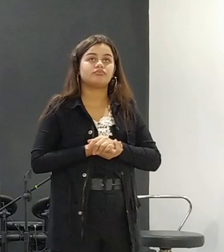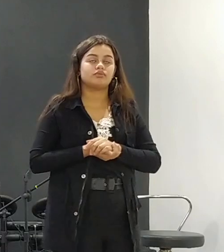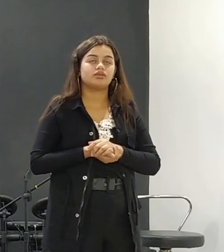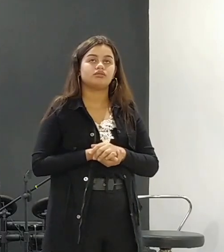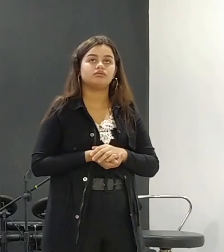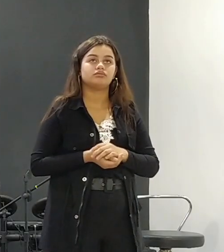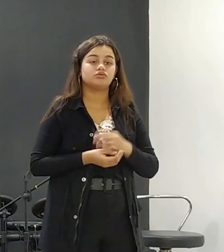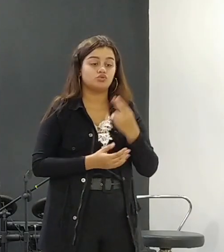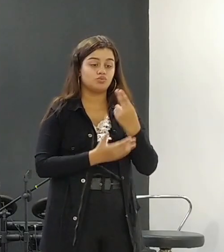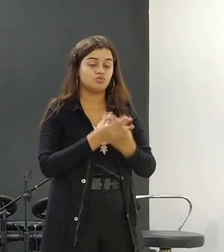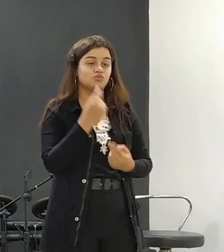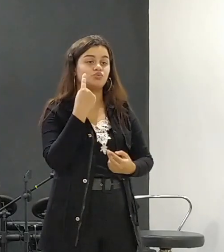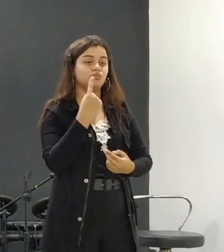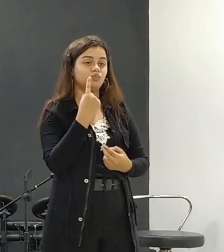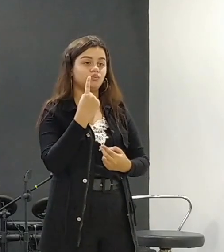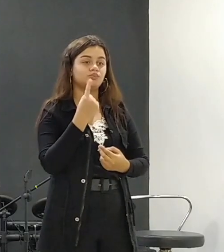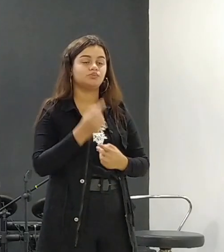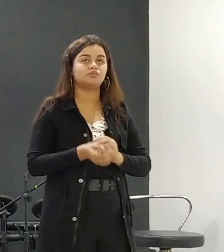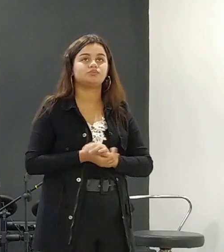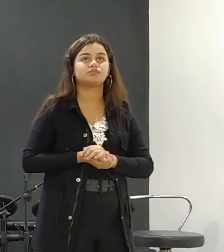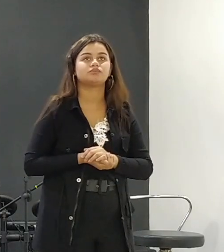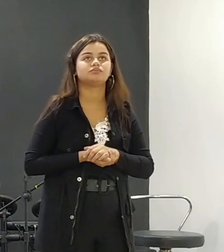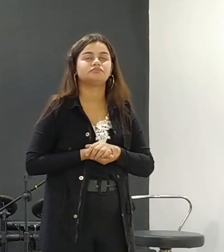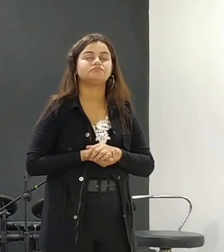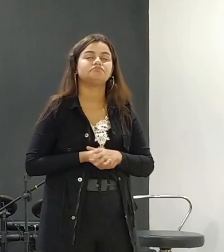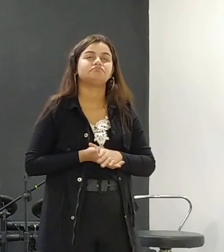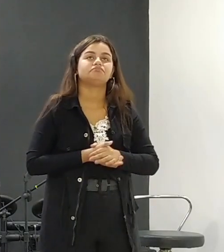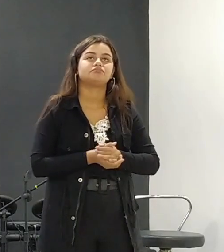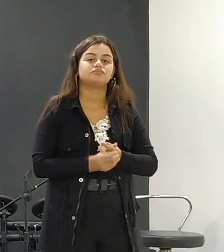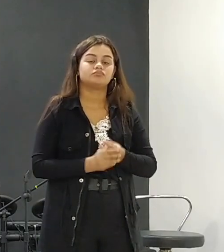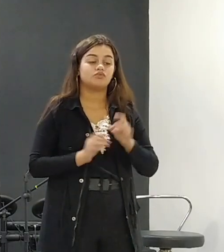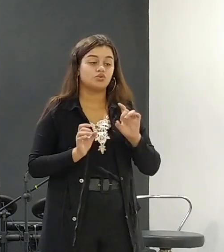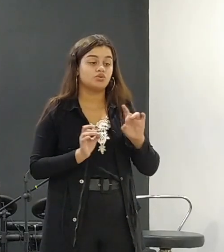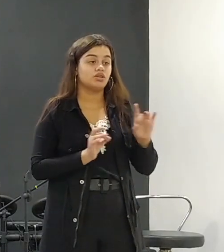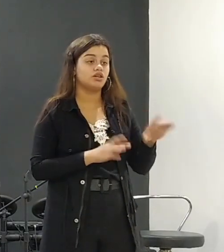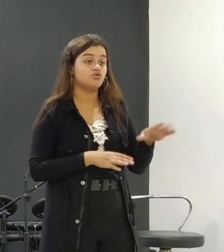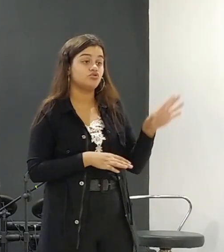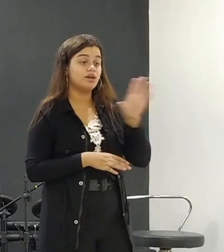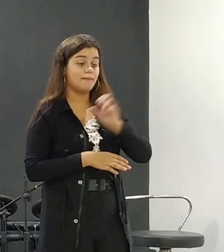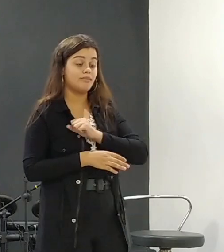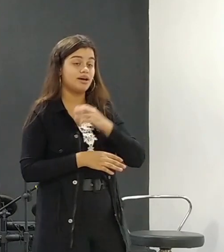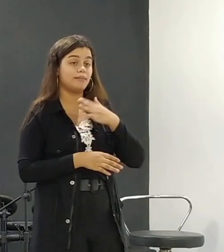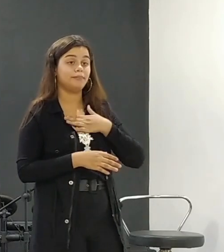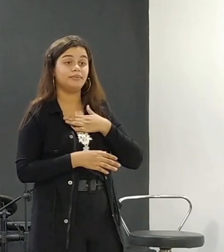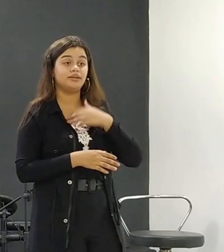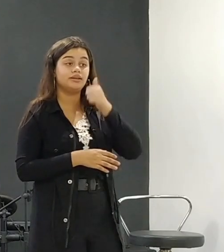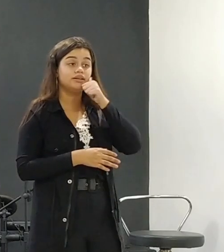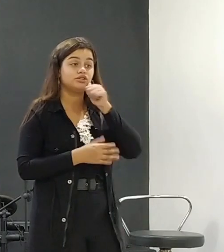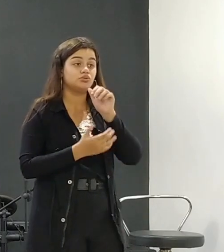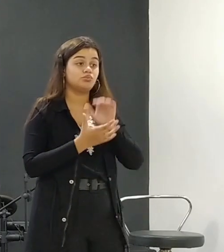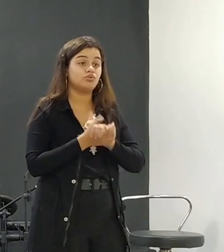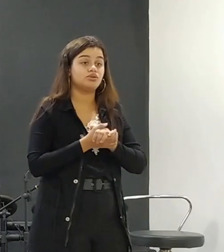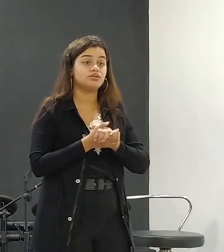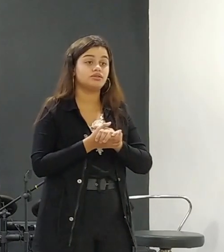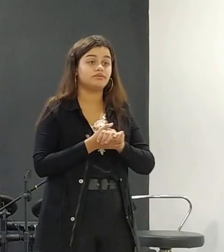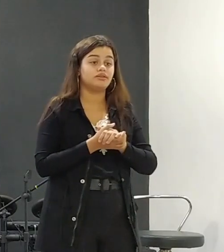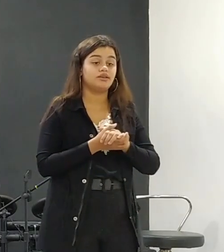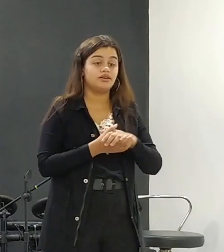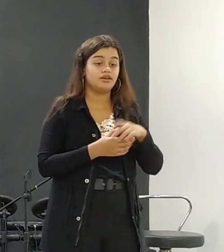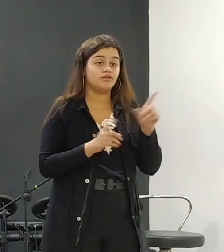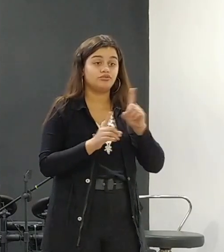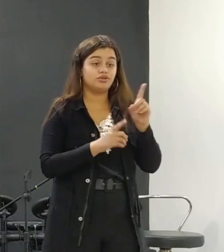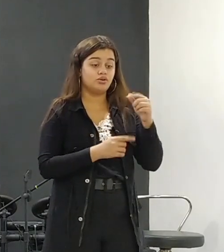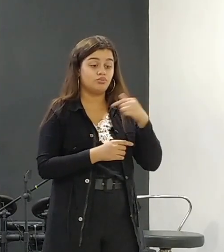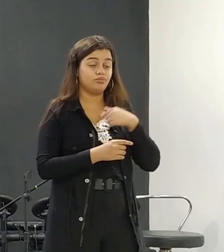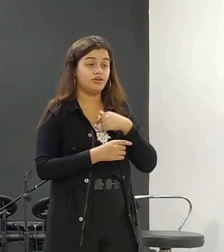irmão. Somos um, né? Há uma unicidade. Quando eu deixo de amar a minha esposa, eu estou me prejudicando. Olha só, eu estou